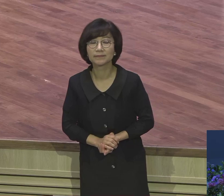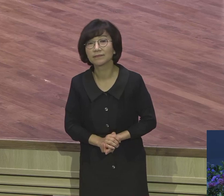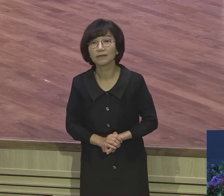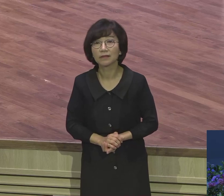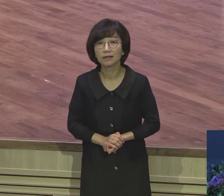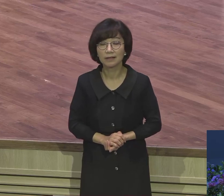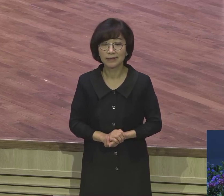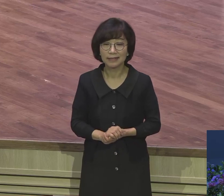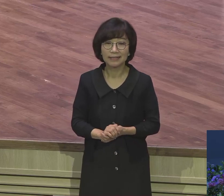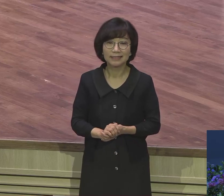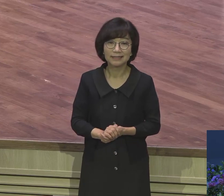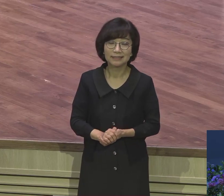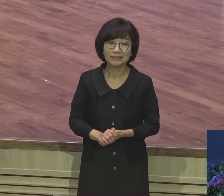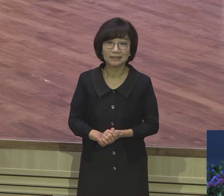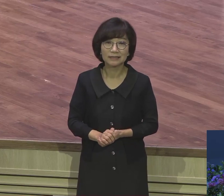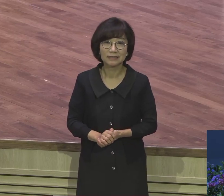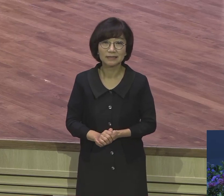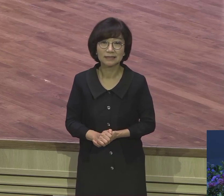십자가사랑